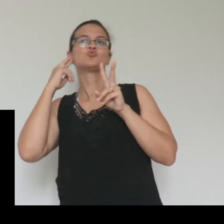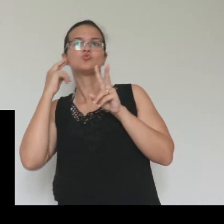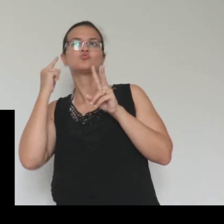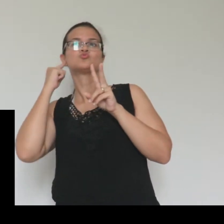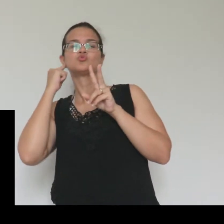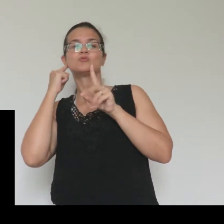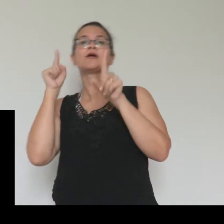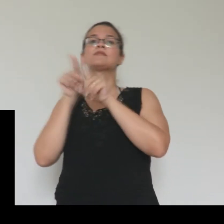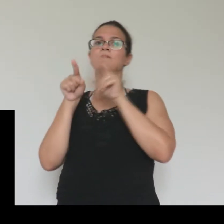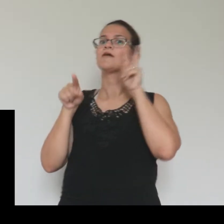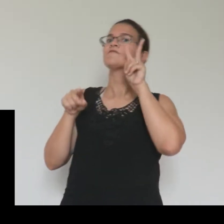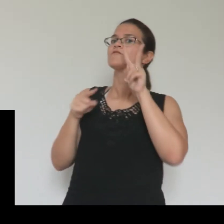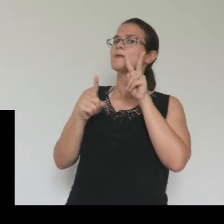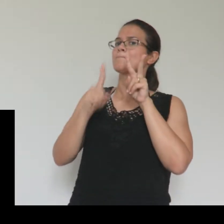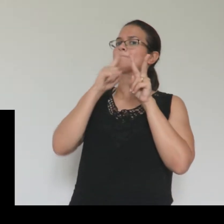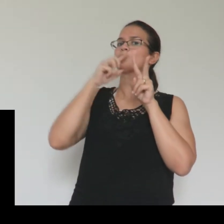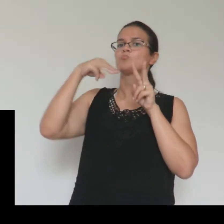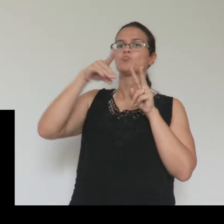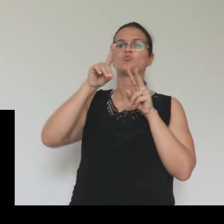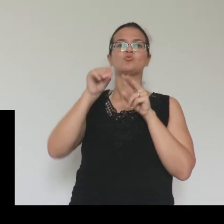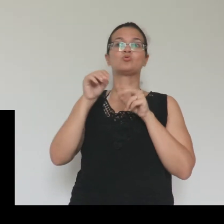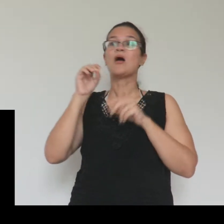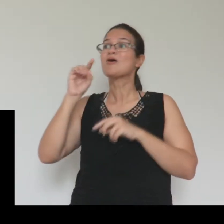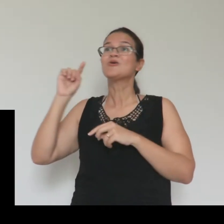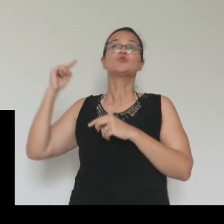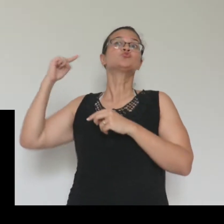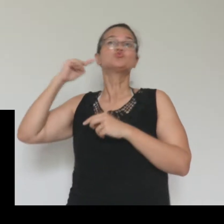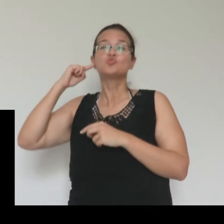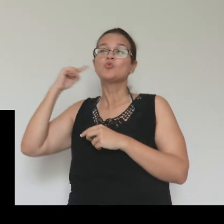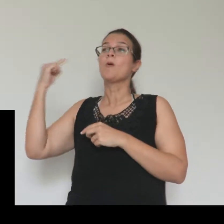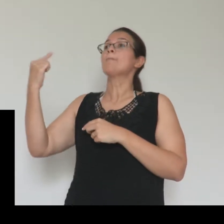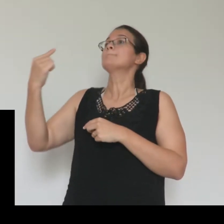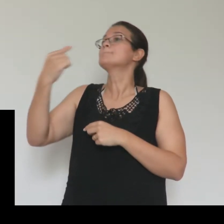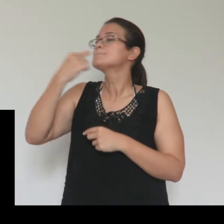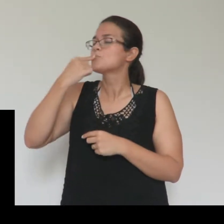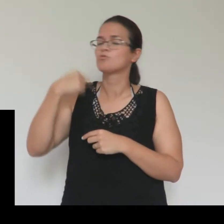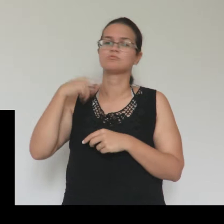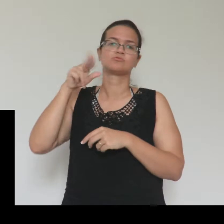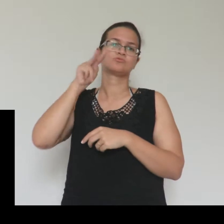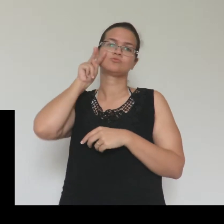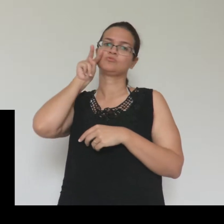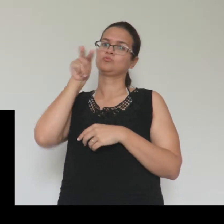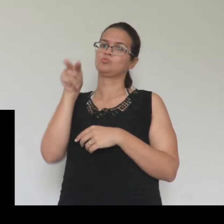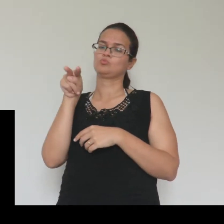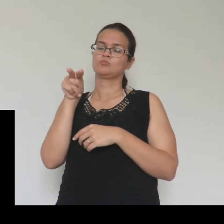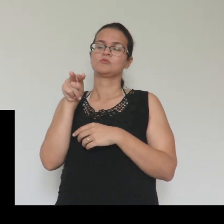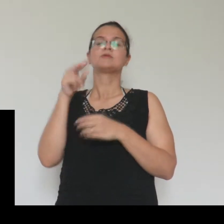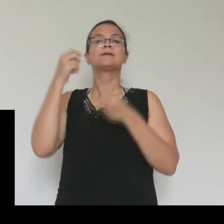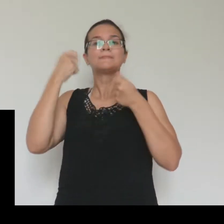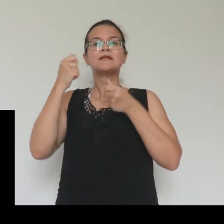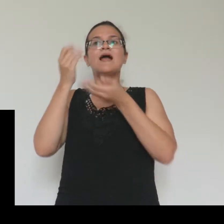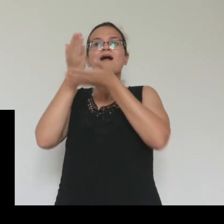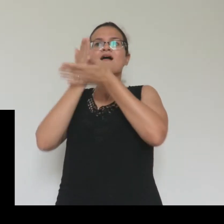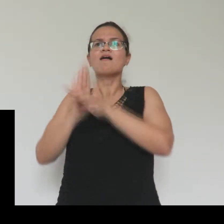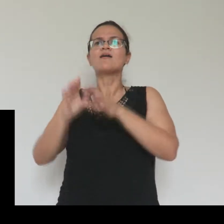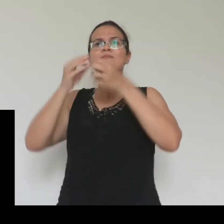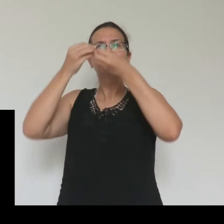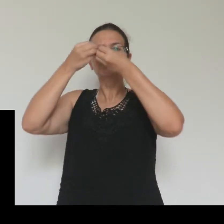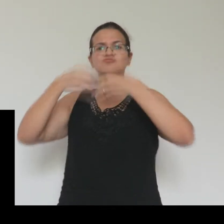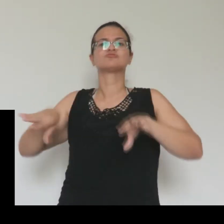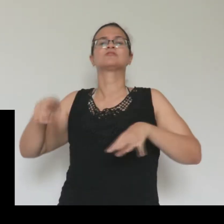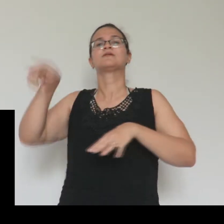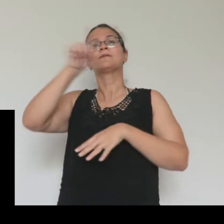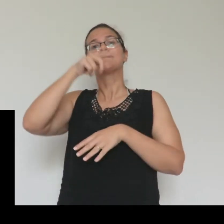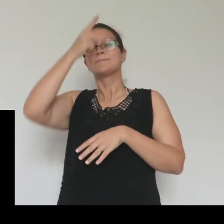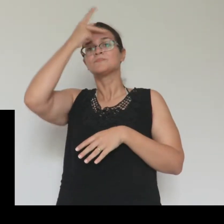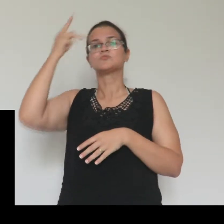vamos acabar com essa ideia, vamos acabar, desmistificar isso. O surdo não é mudo, ele é só surdo. Ele